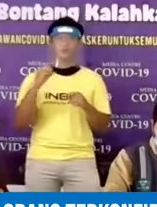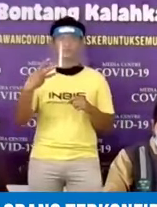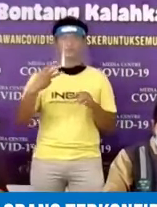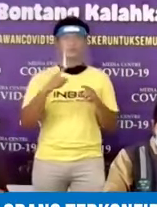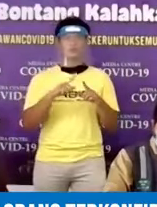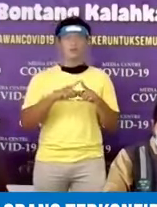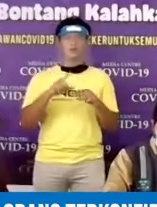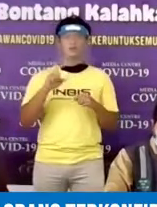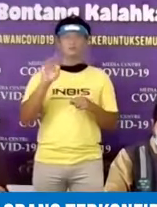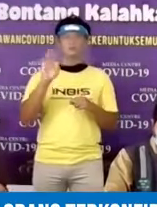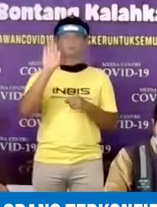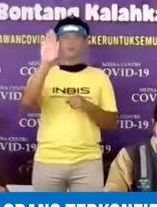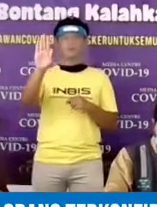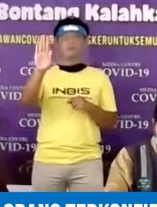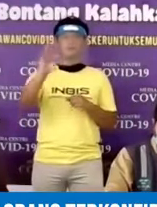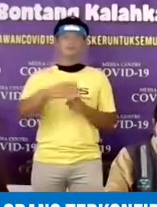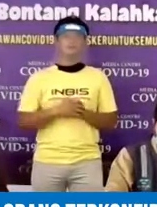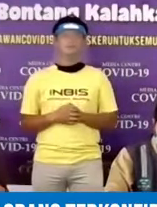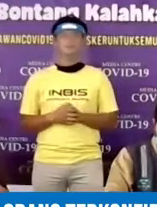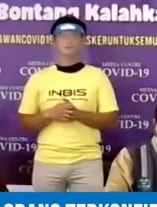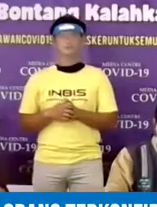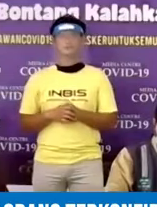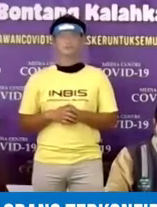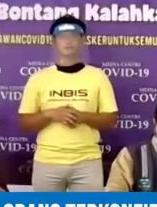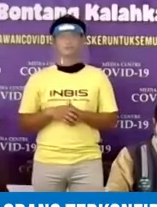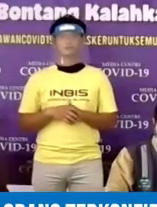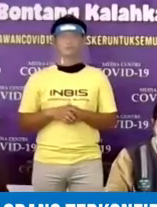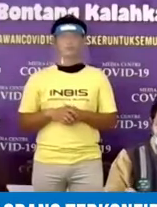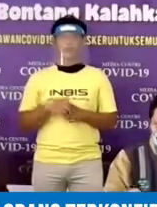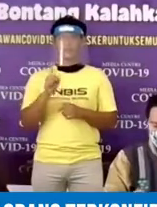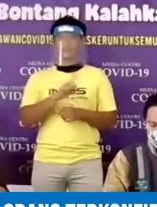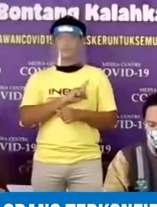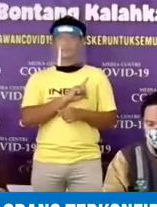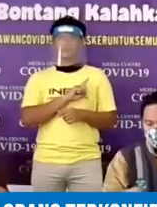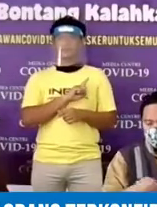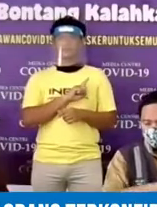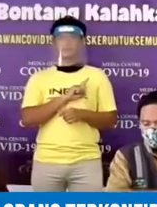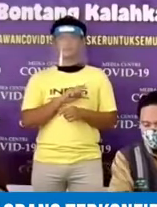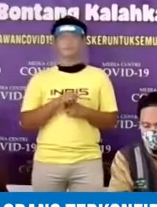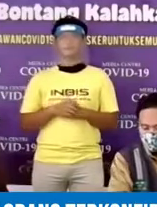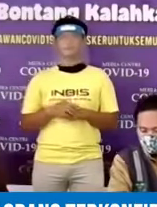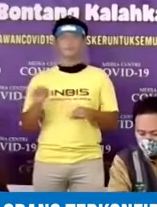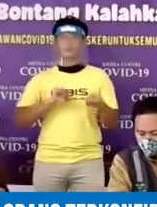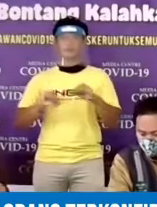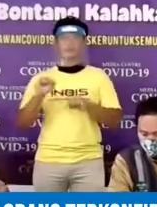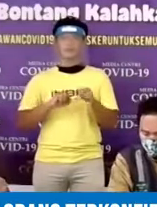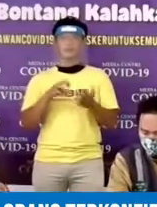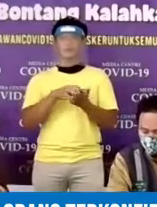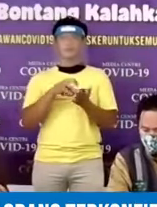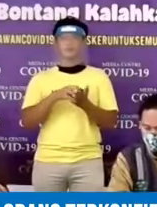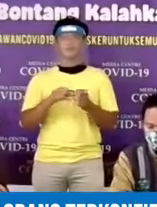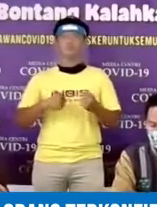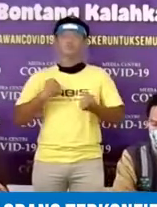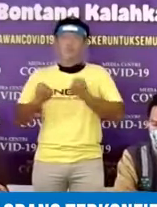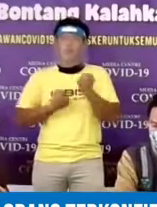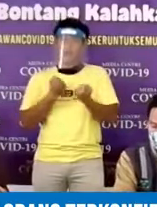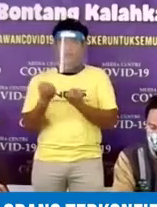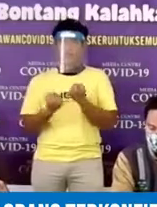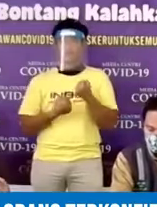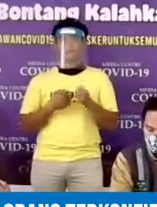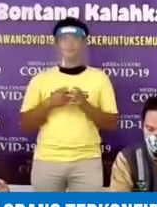kenanya di dua sanksi individu dan sanksi pada pelaku usaha translide empedu meliputi apa